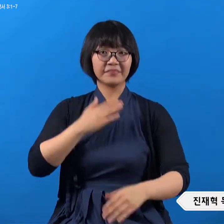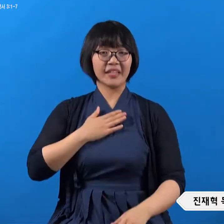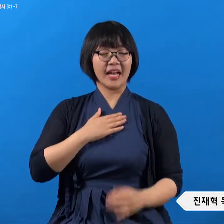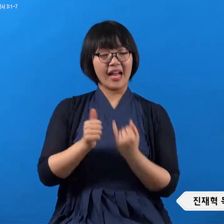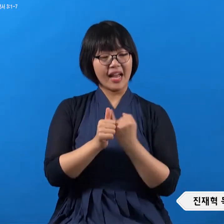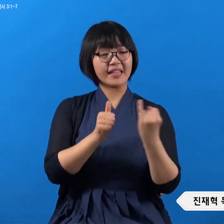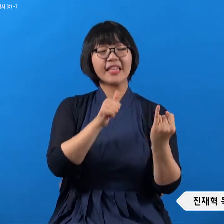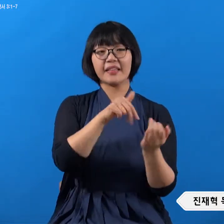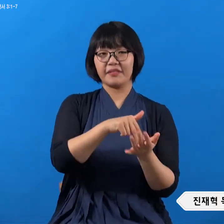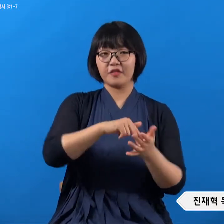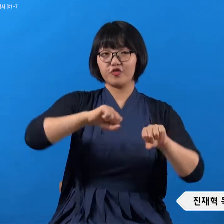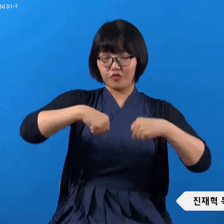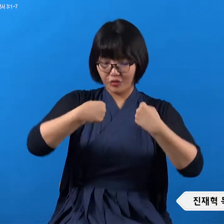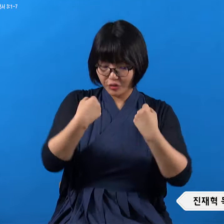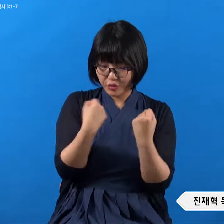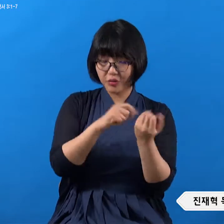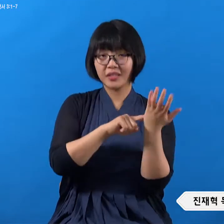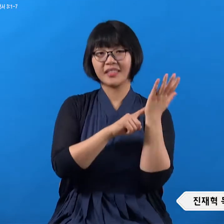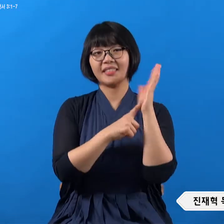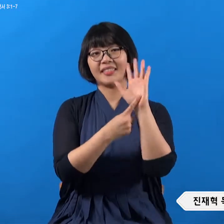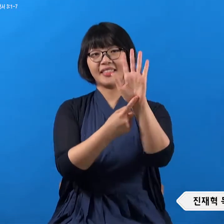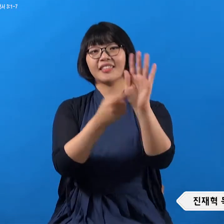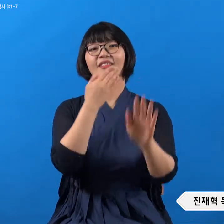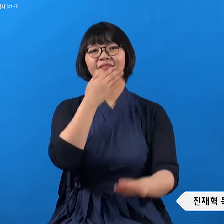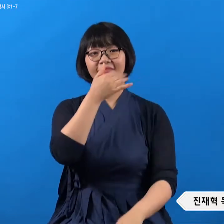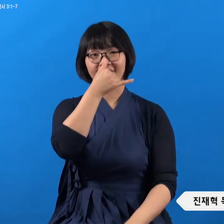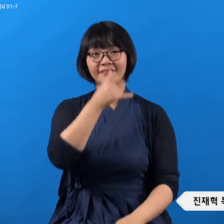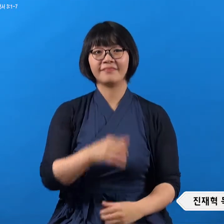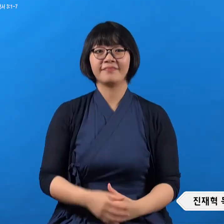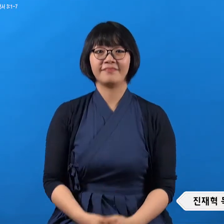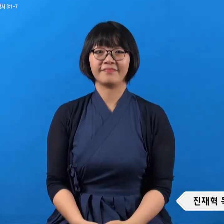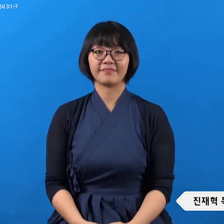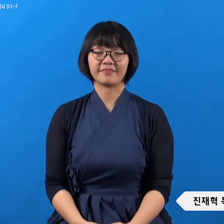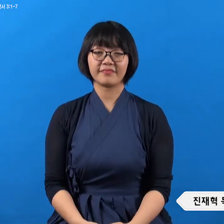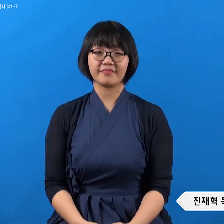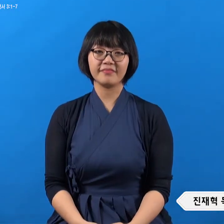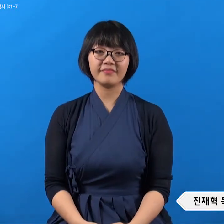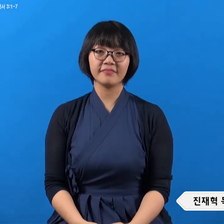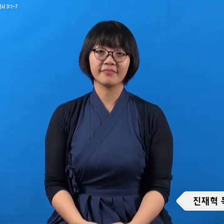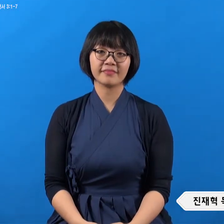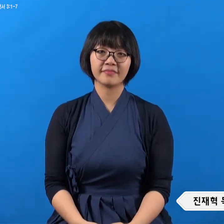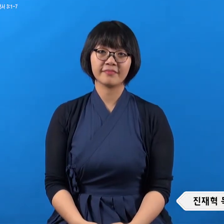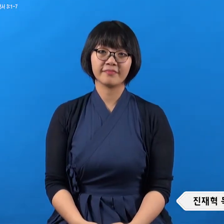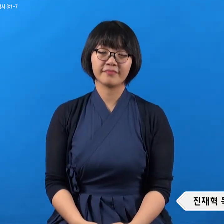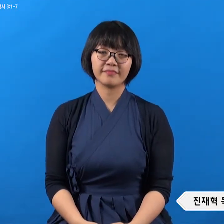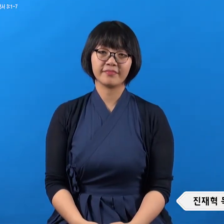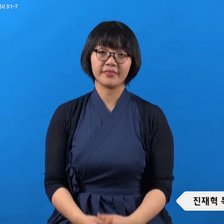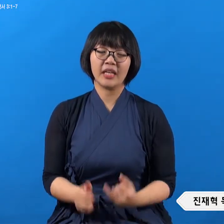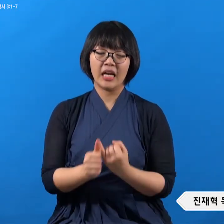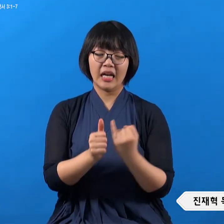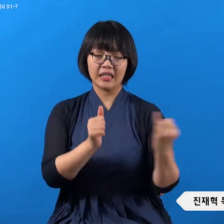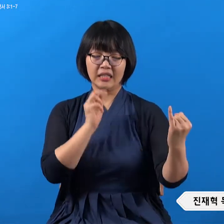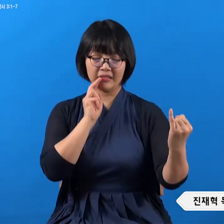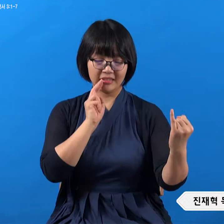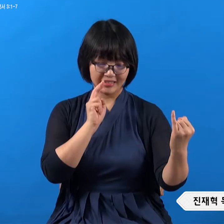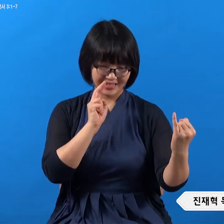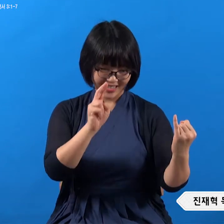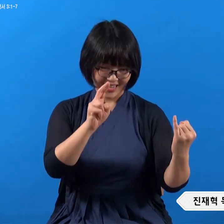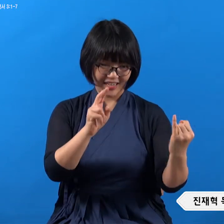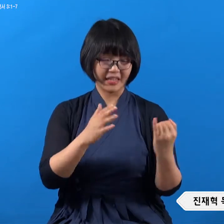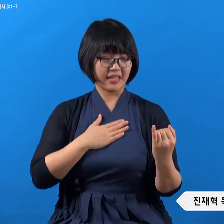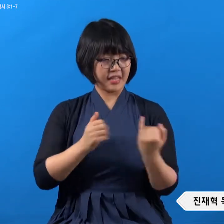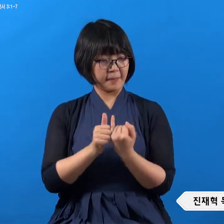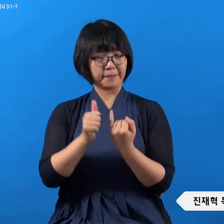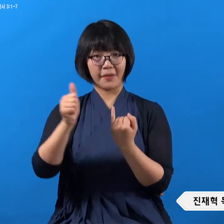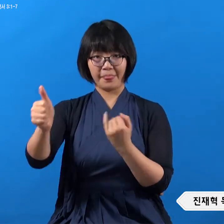순종으로 단장함의 모습을 성경은 말씀하고 있습니다. 아내들이여,